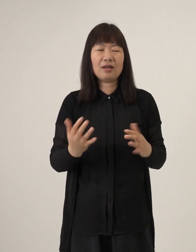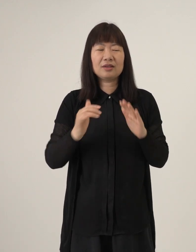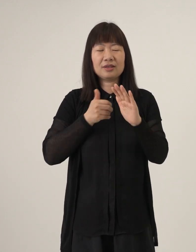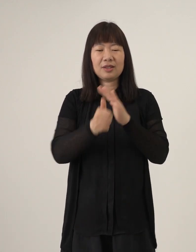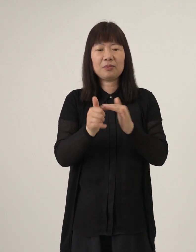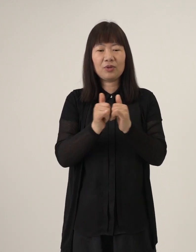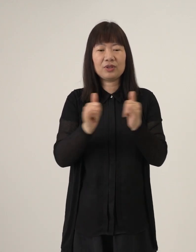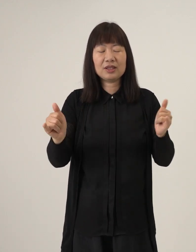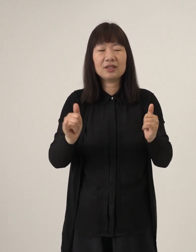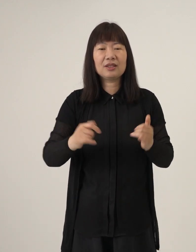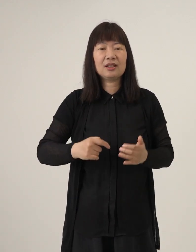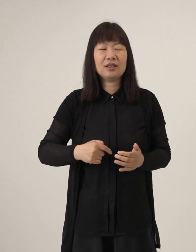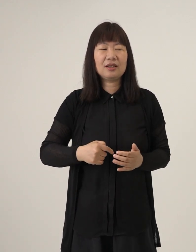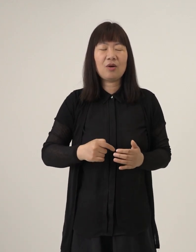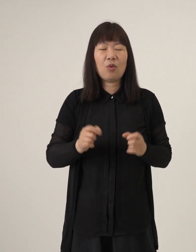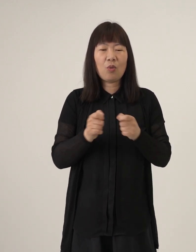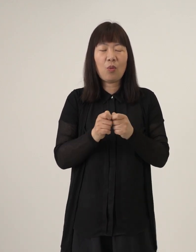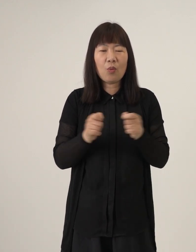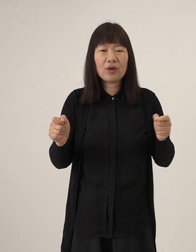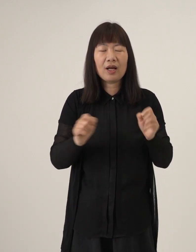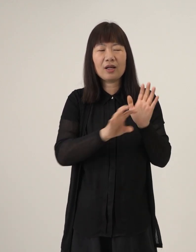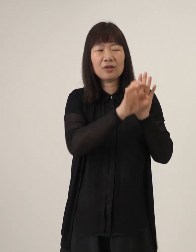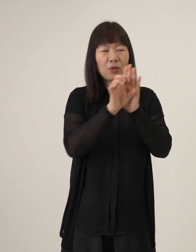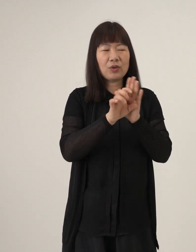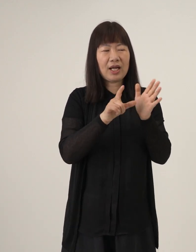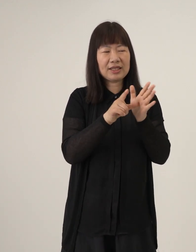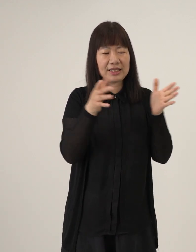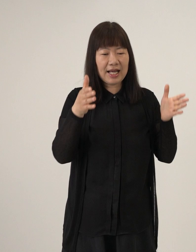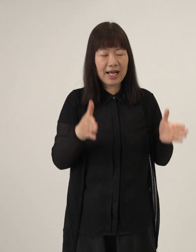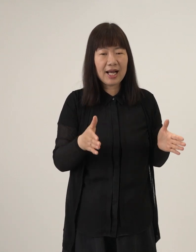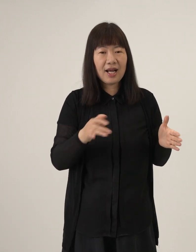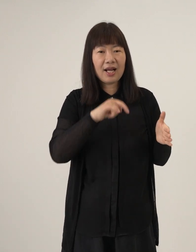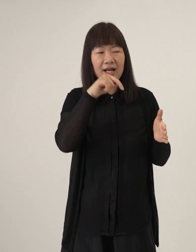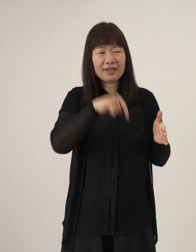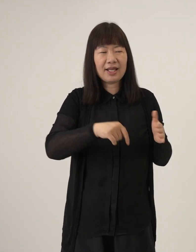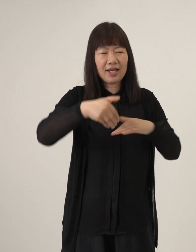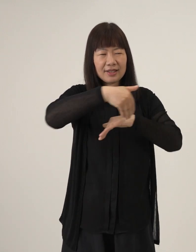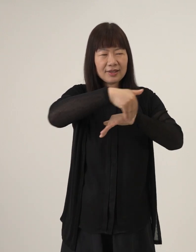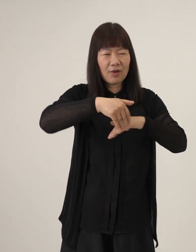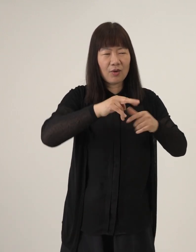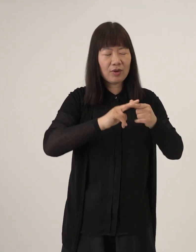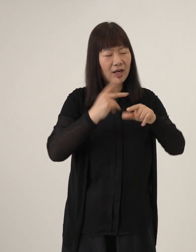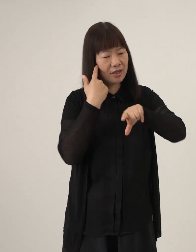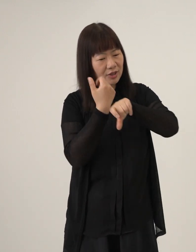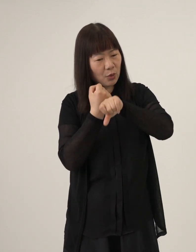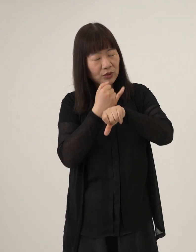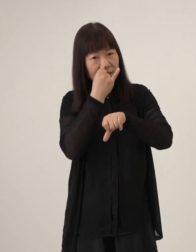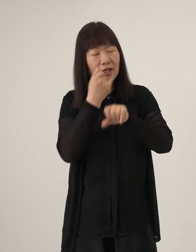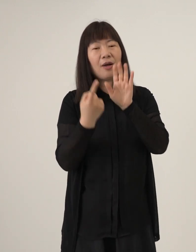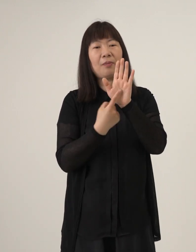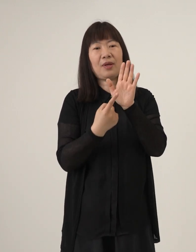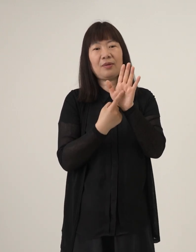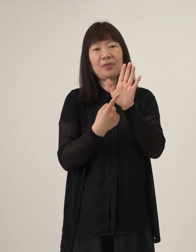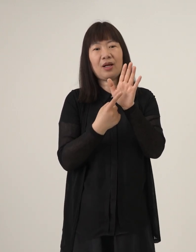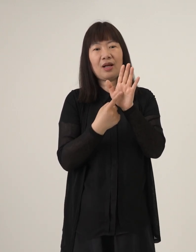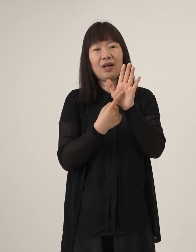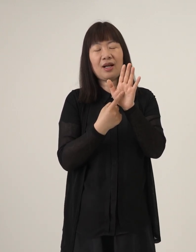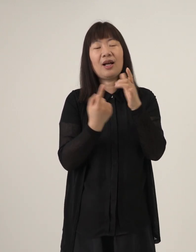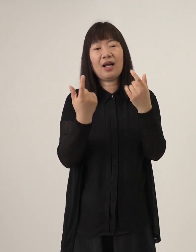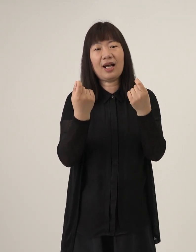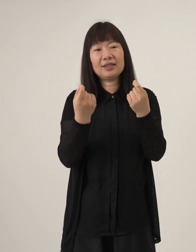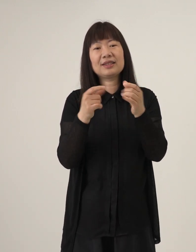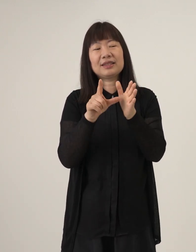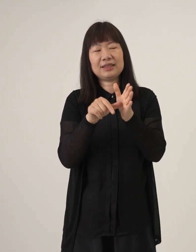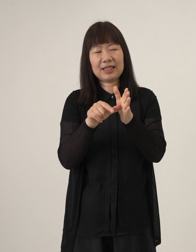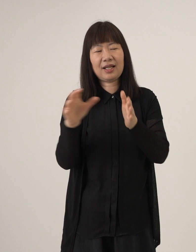대표들이 나름대로 오랫동안 코로나 기간 동안에 전략과 연구를 해서 발표하는 그런